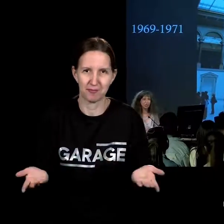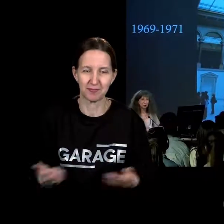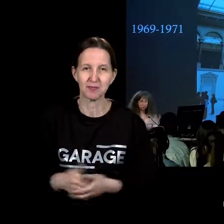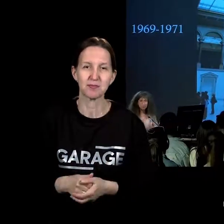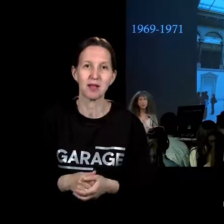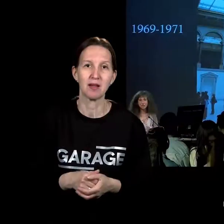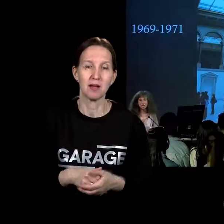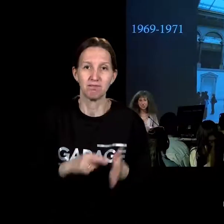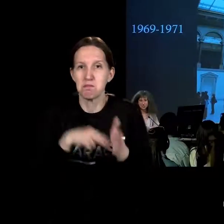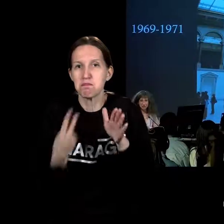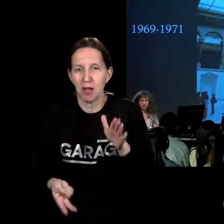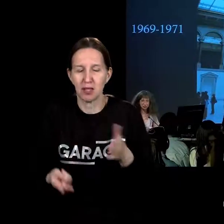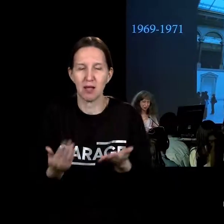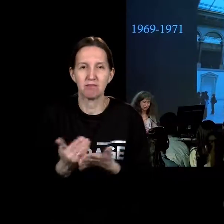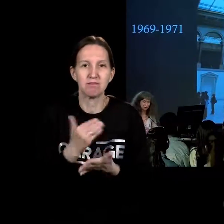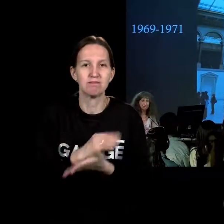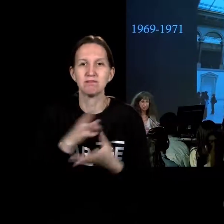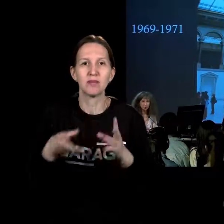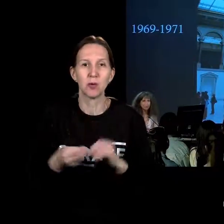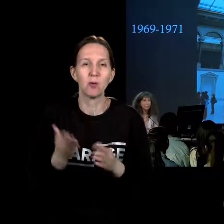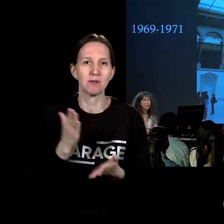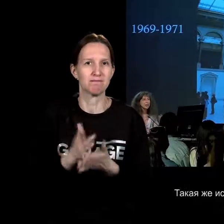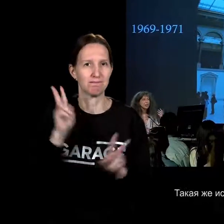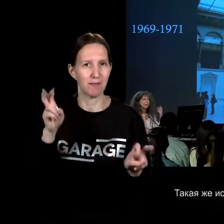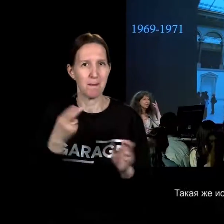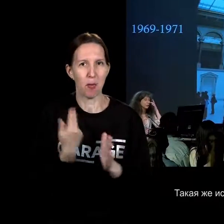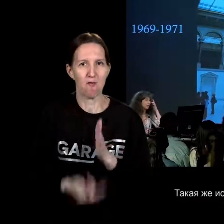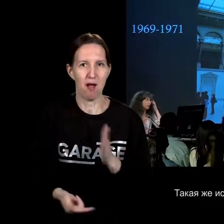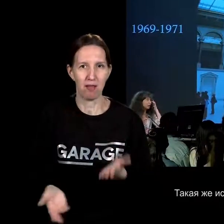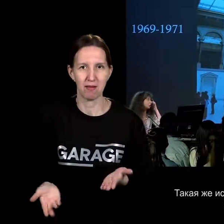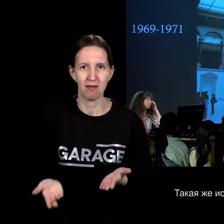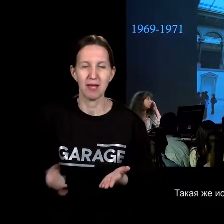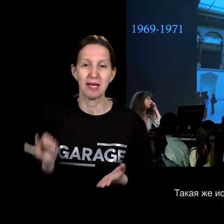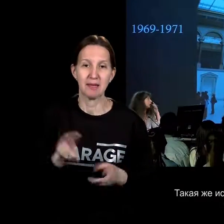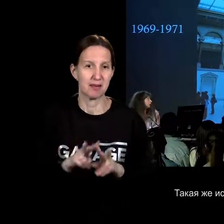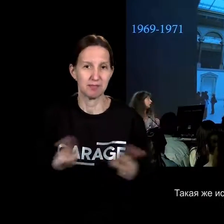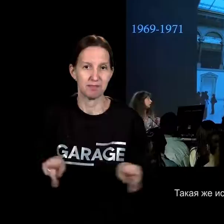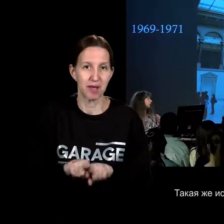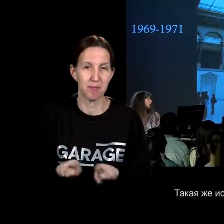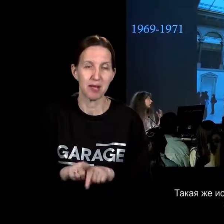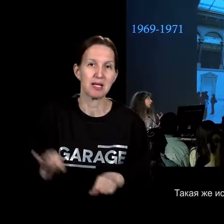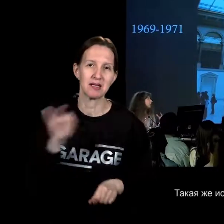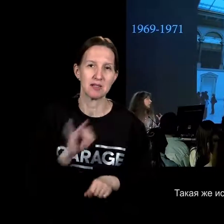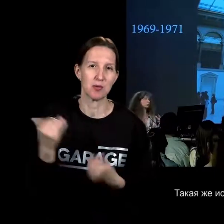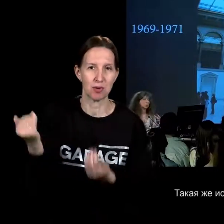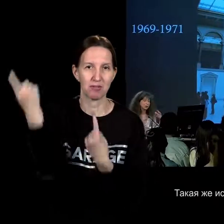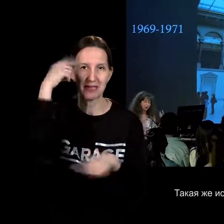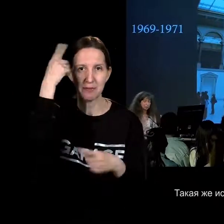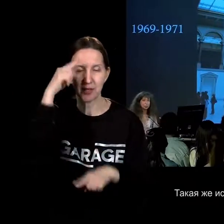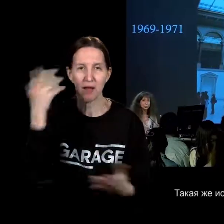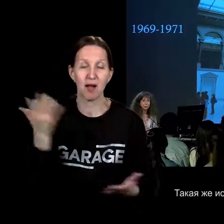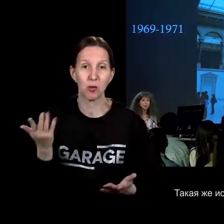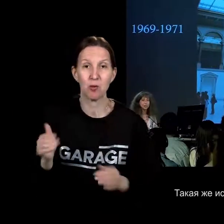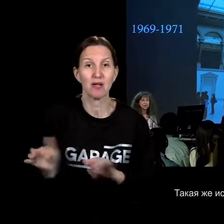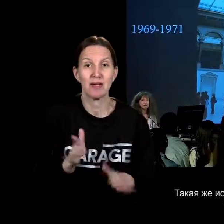он все-таки падает, да, кончается это все-таки каким-то провалом. И такая же история с изобретениями, которые